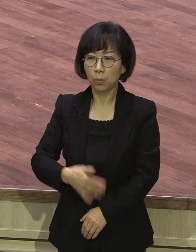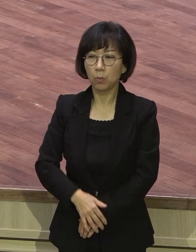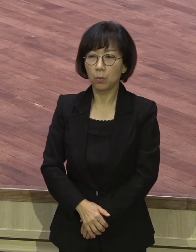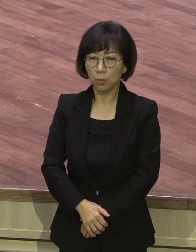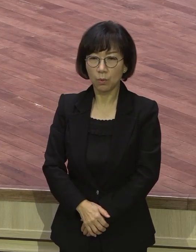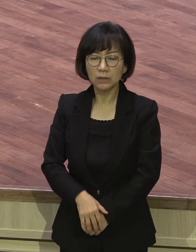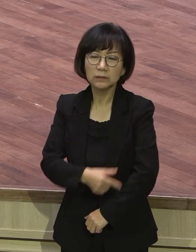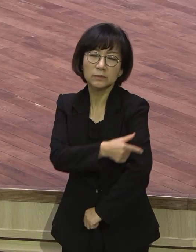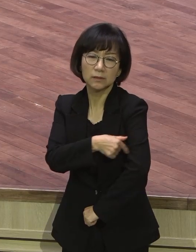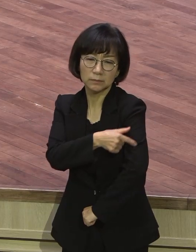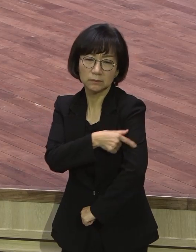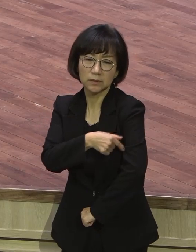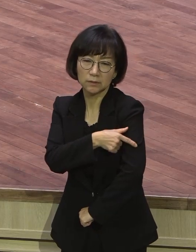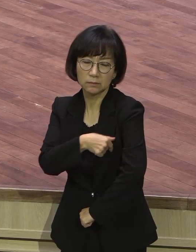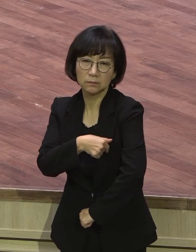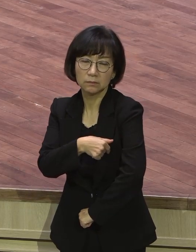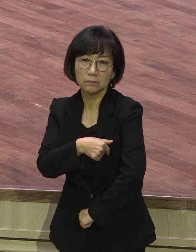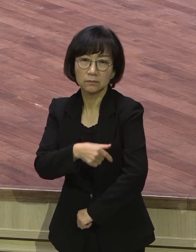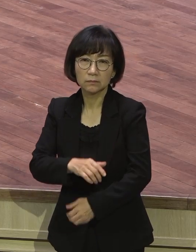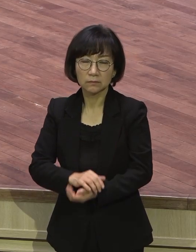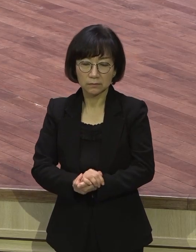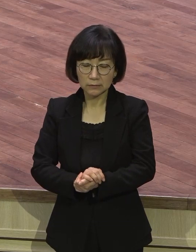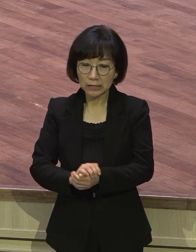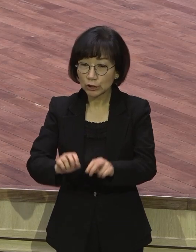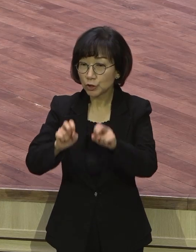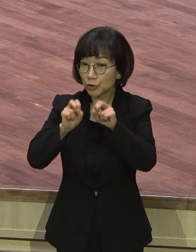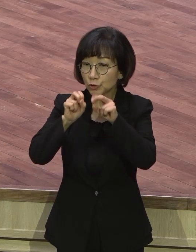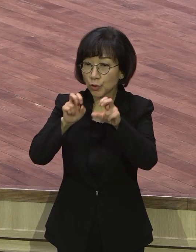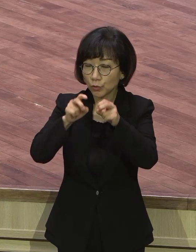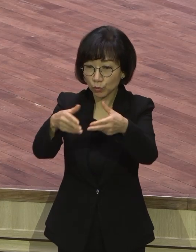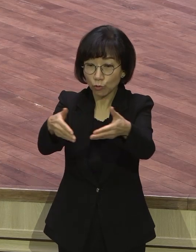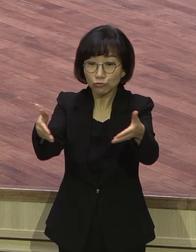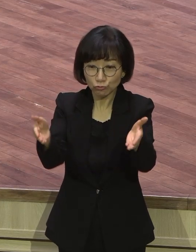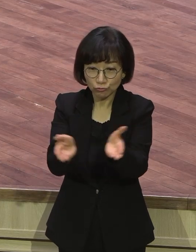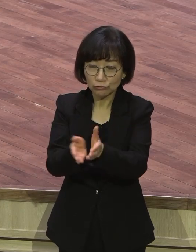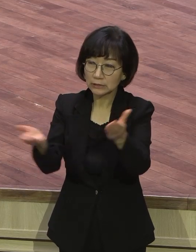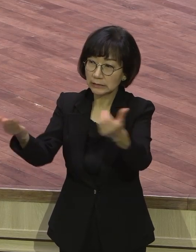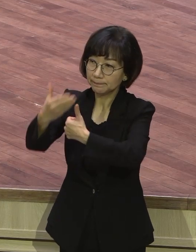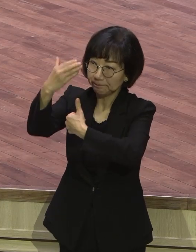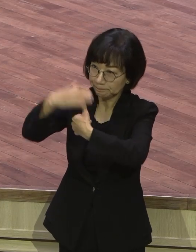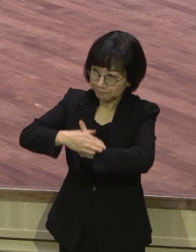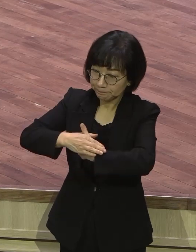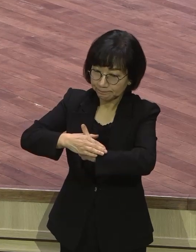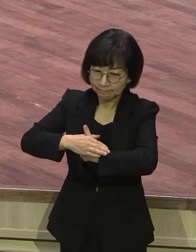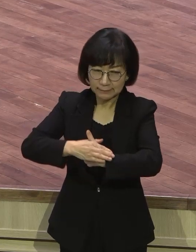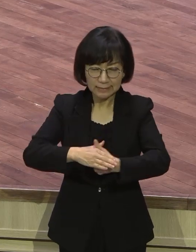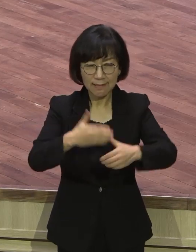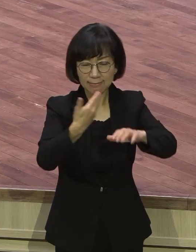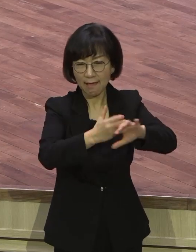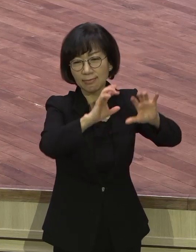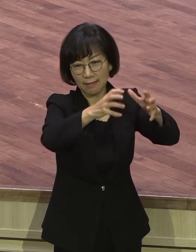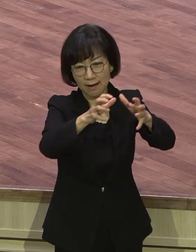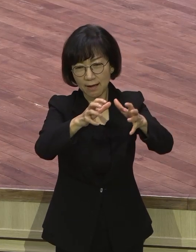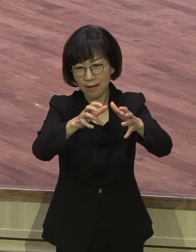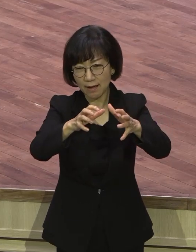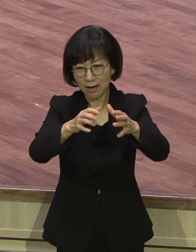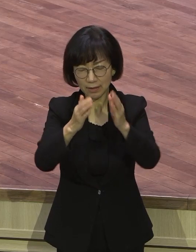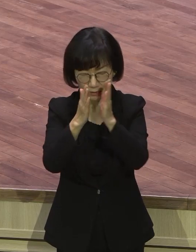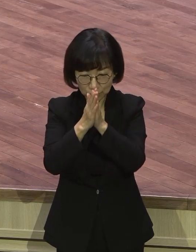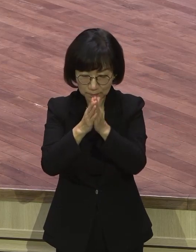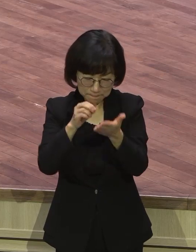서류집사예요 성교국의 직분을 맡았어 성교국의 무슨 국장이란 직분을